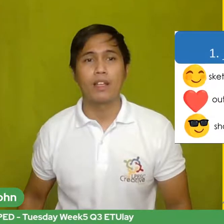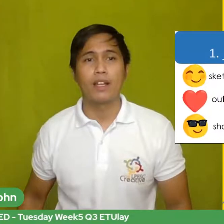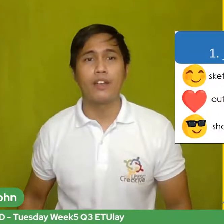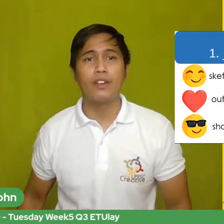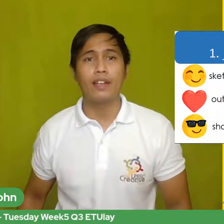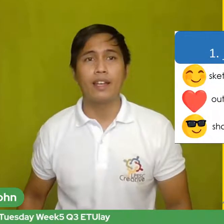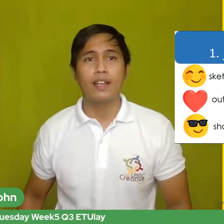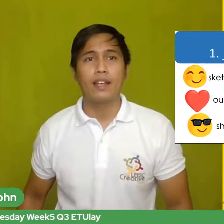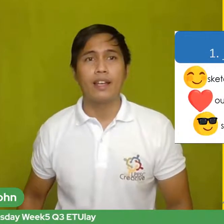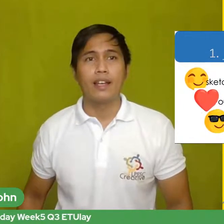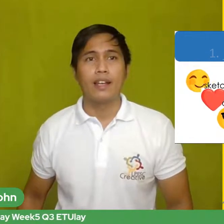Ngayon,